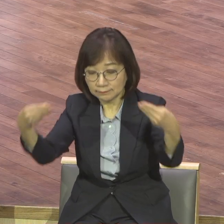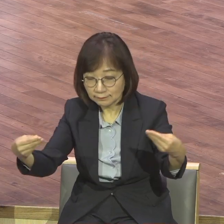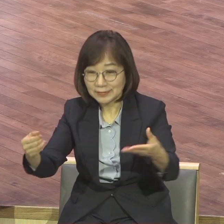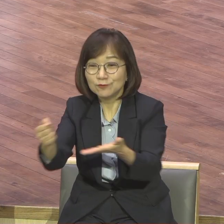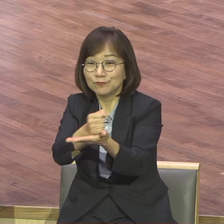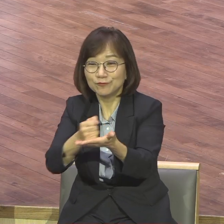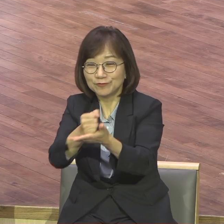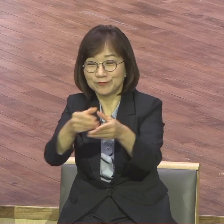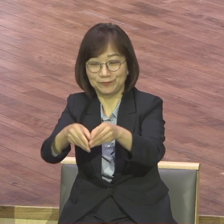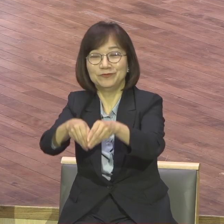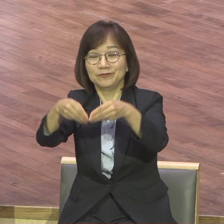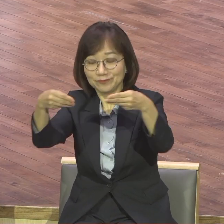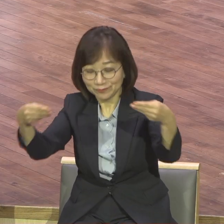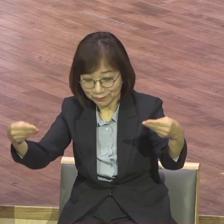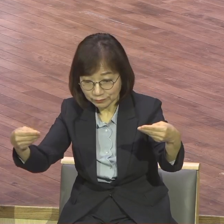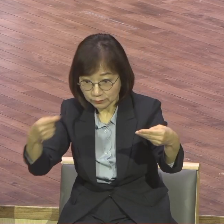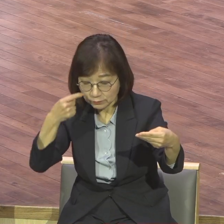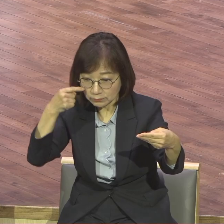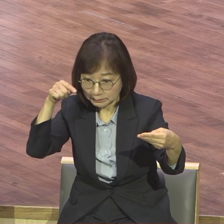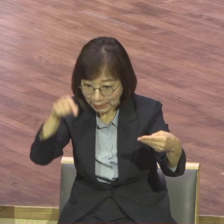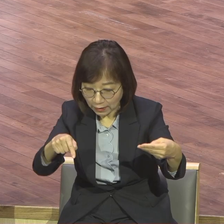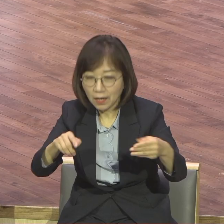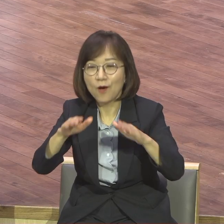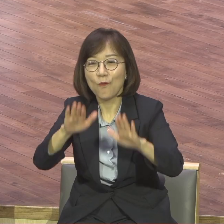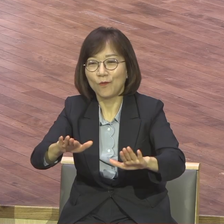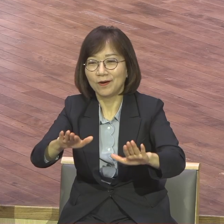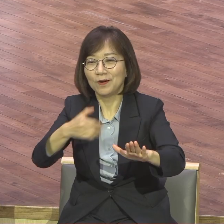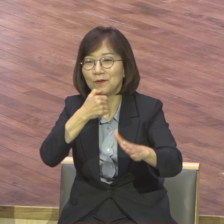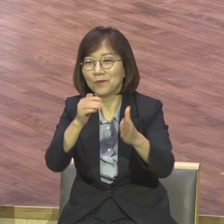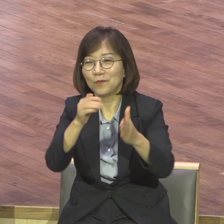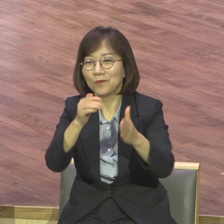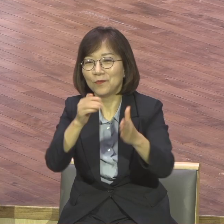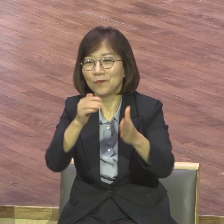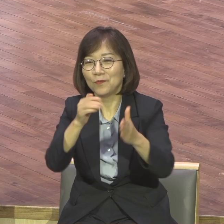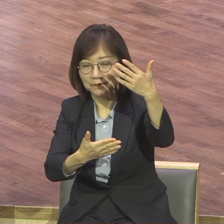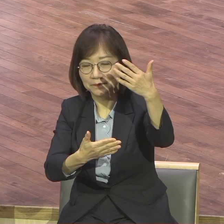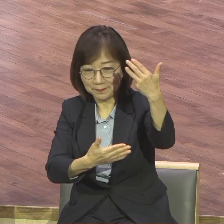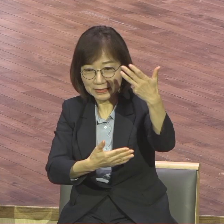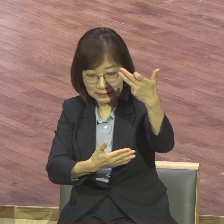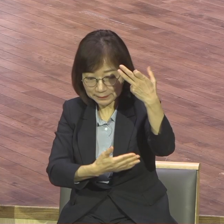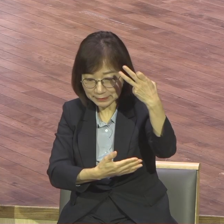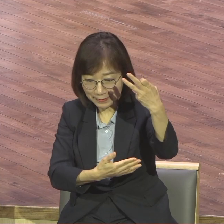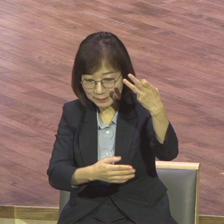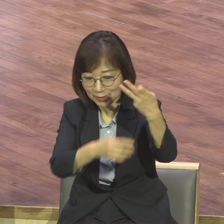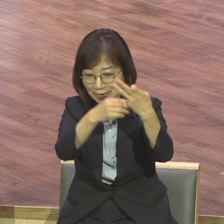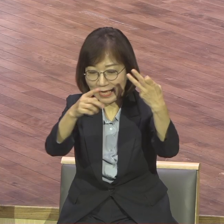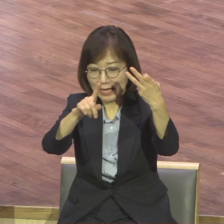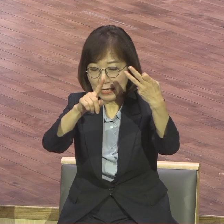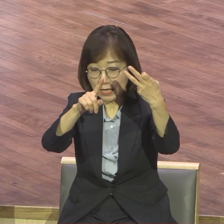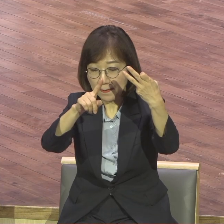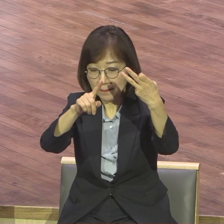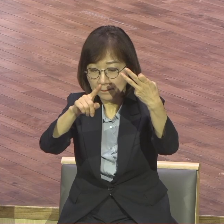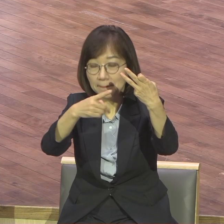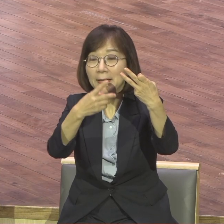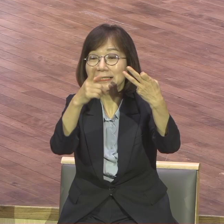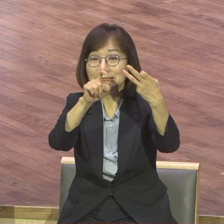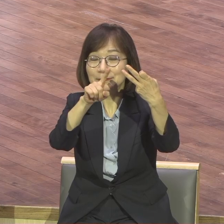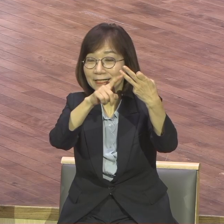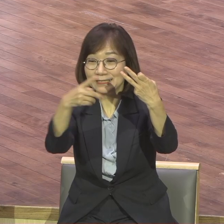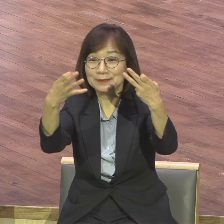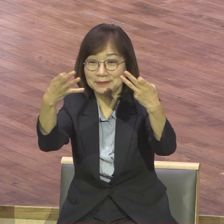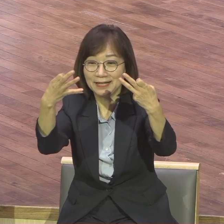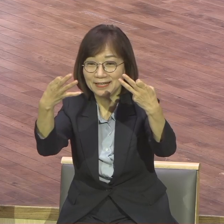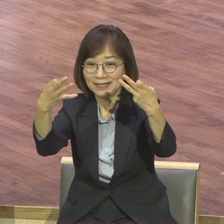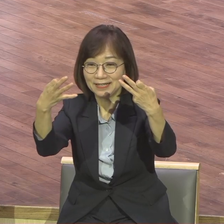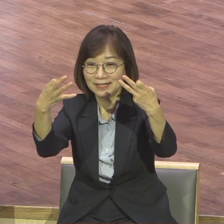읽었는데 그 본문이 오늘 나와 있는 11절로 14절 말씀이었습니다.